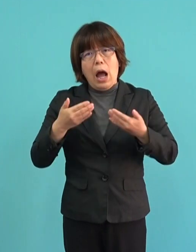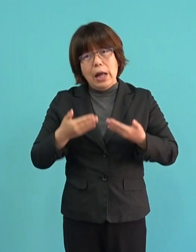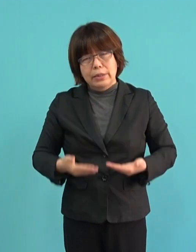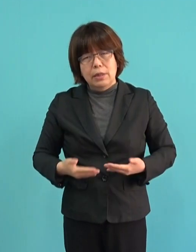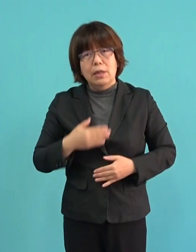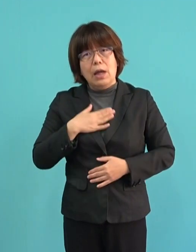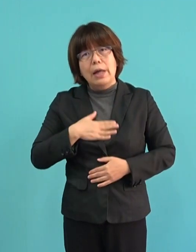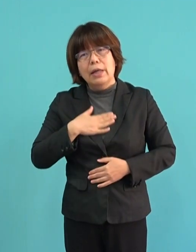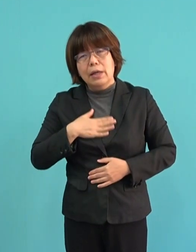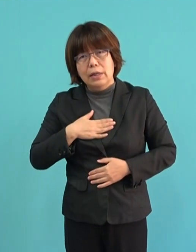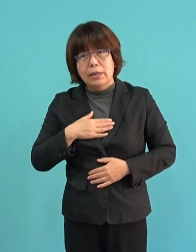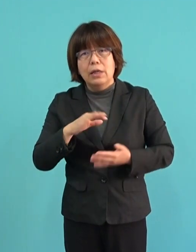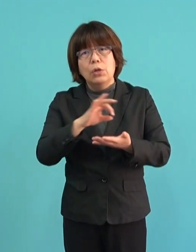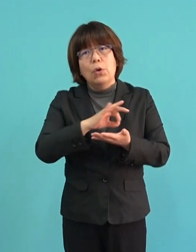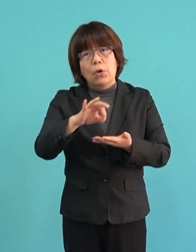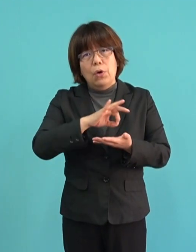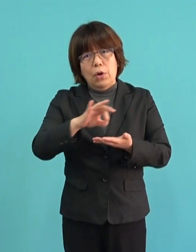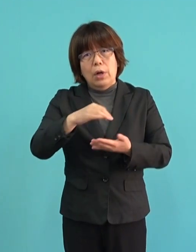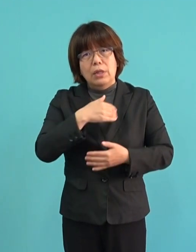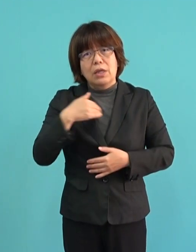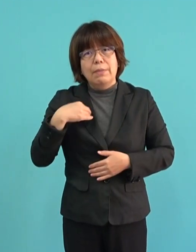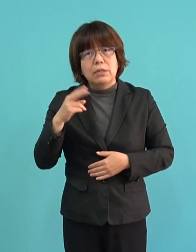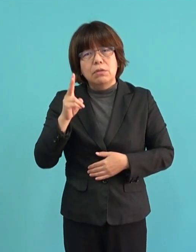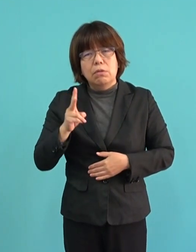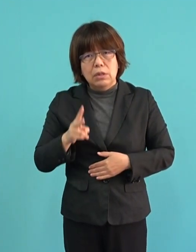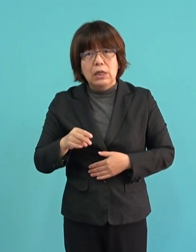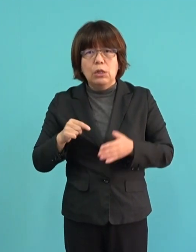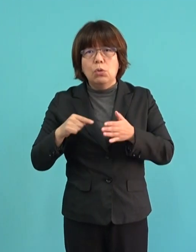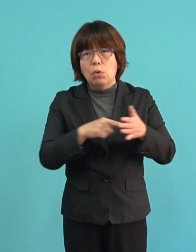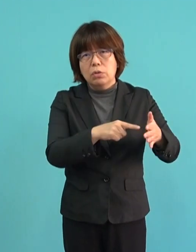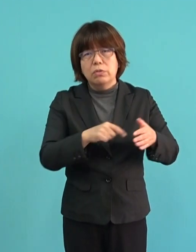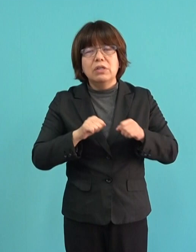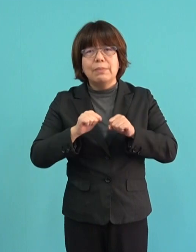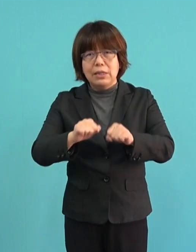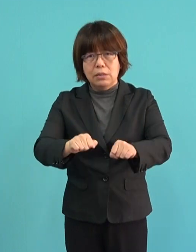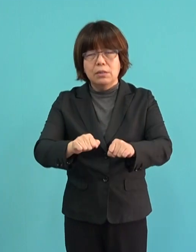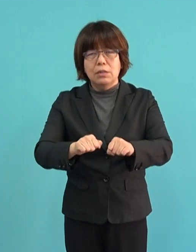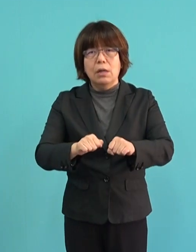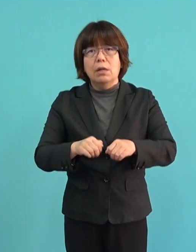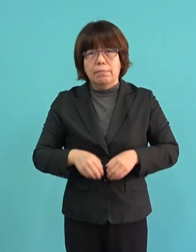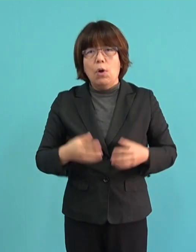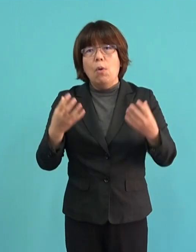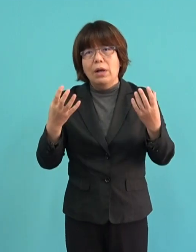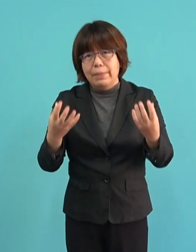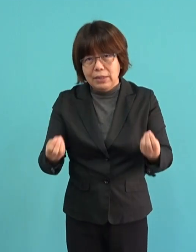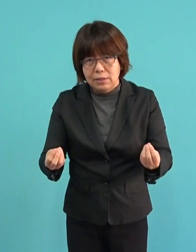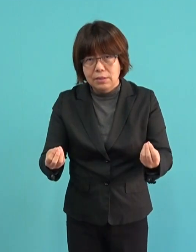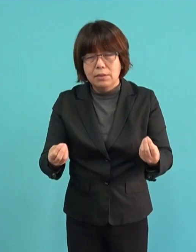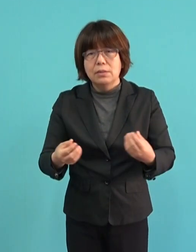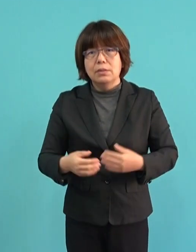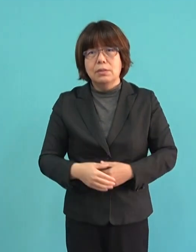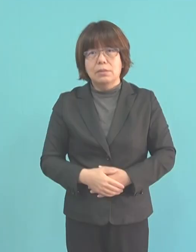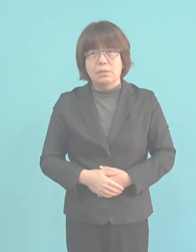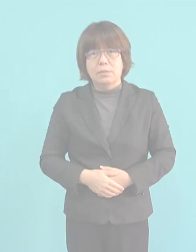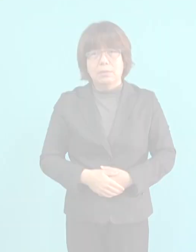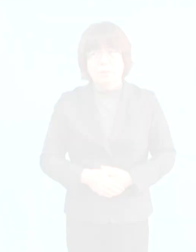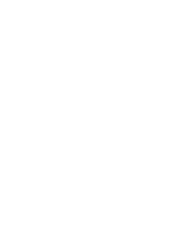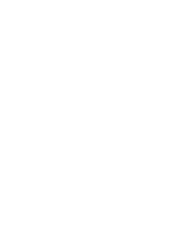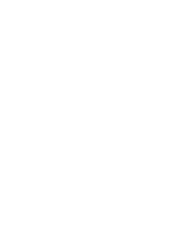安全で快適に利用いただけるように引き続き努力をしていきたいというふうに思っておりますこの件については以上でございます